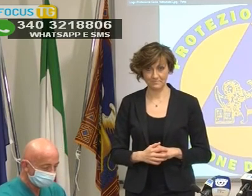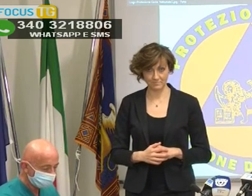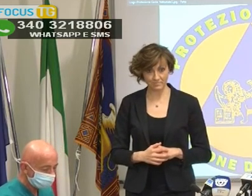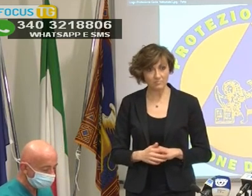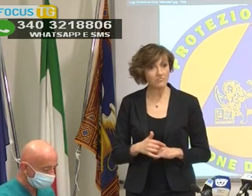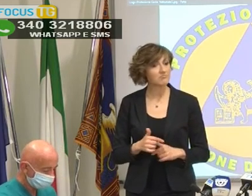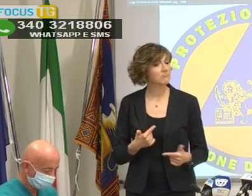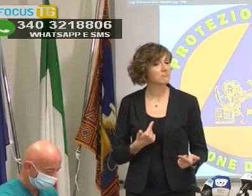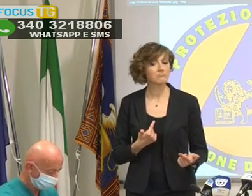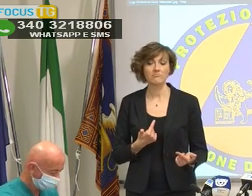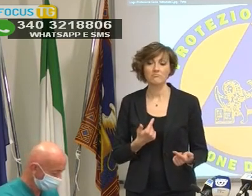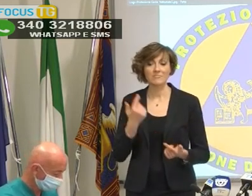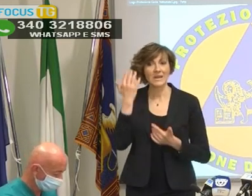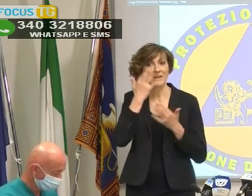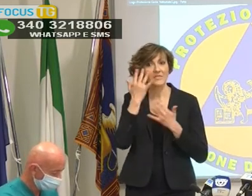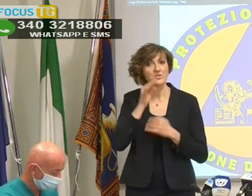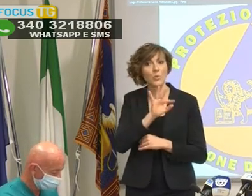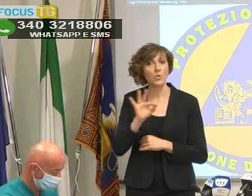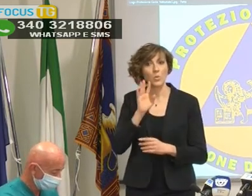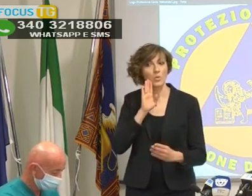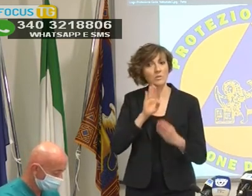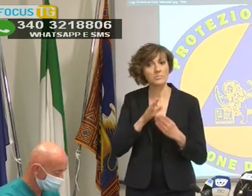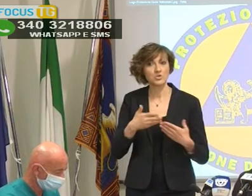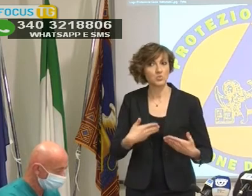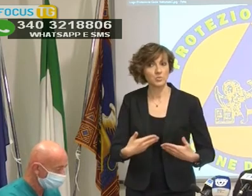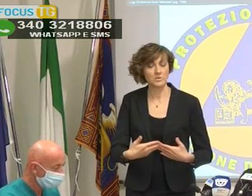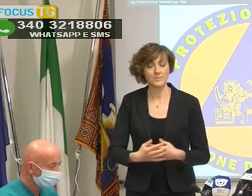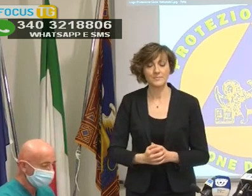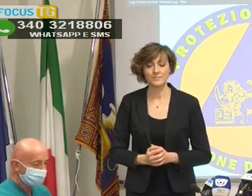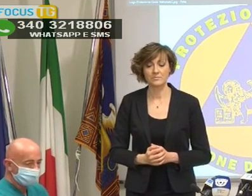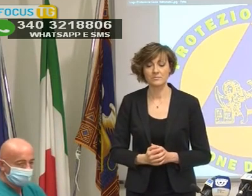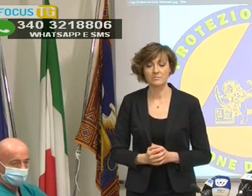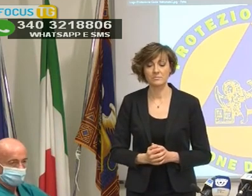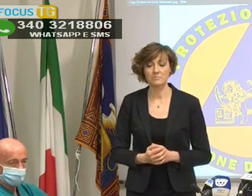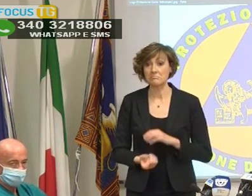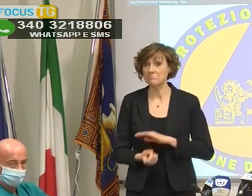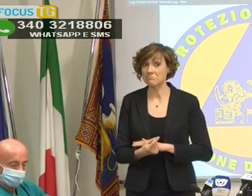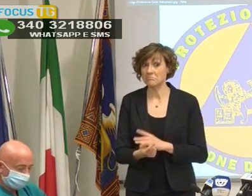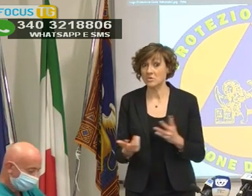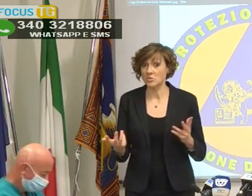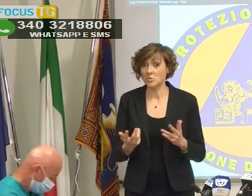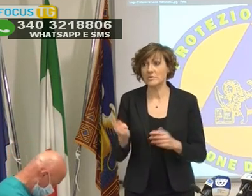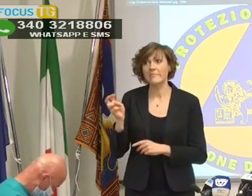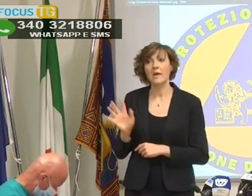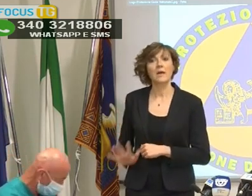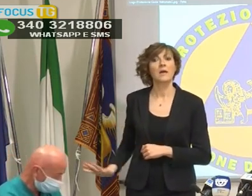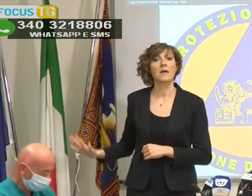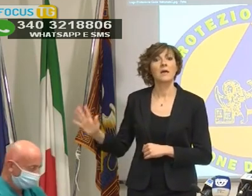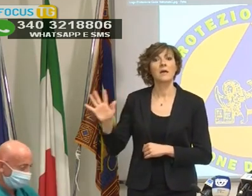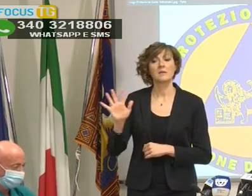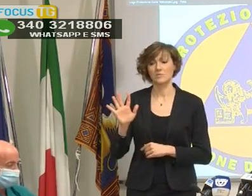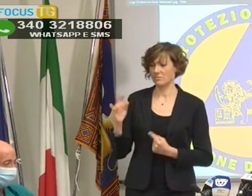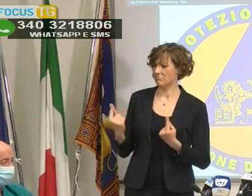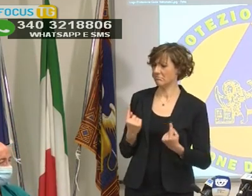Vengo subito ad alcune considerazioni in maniera tale che facciamo veloci. Allora, ne viene fuori uno spaccato del Veneto